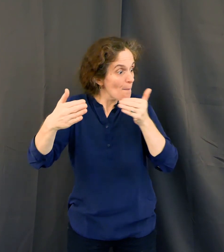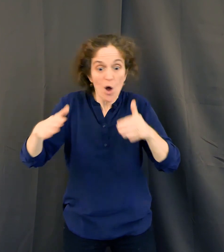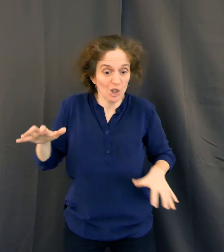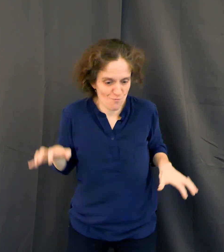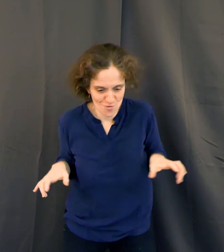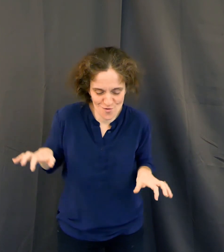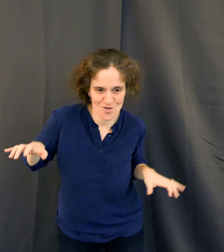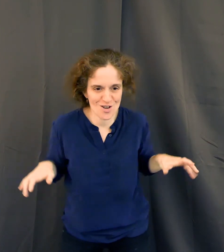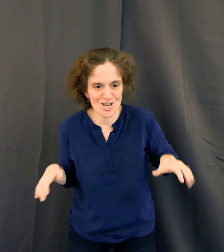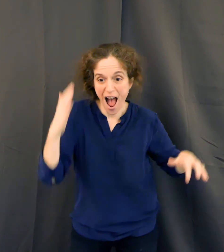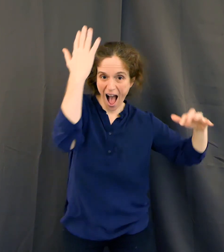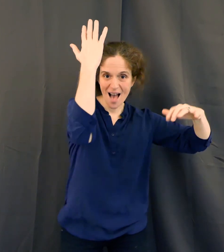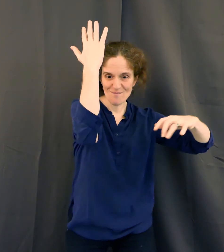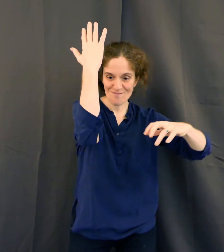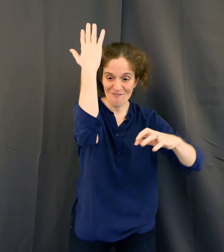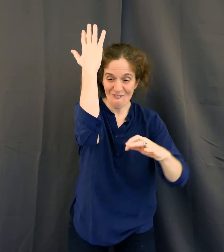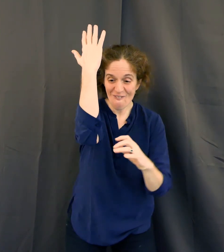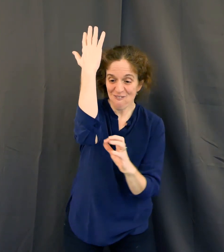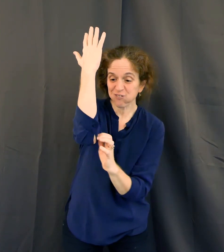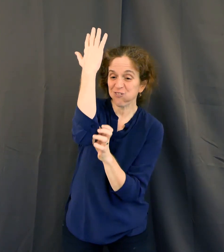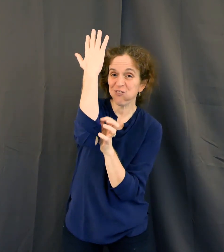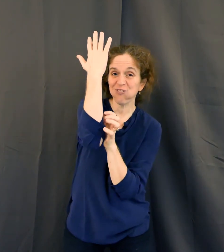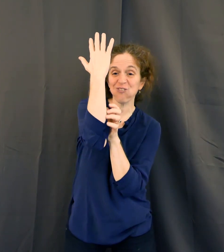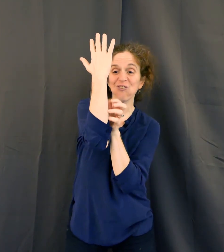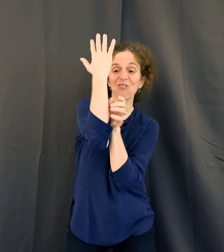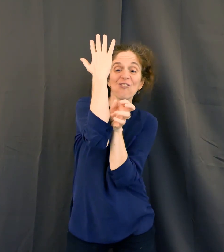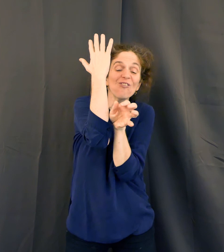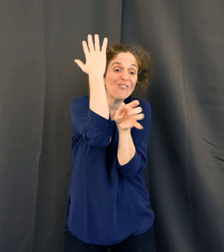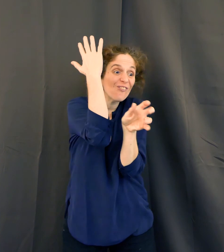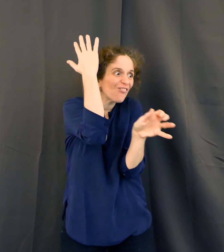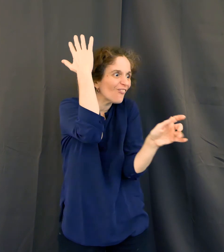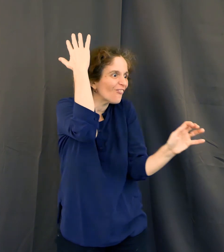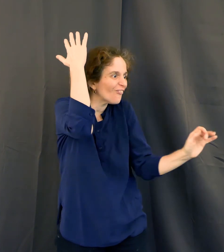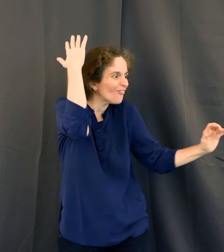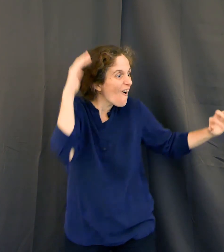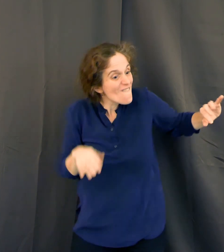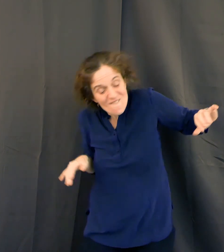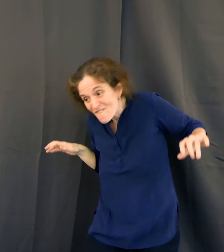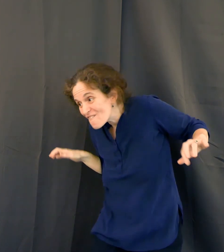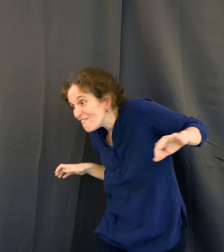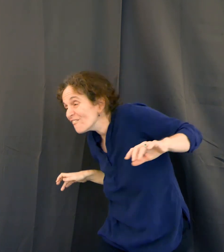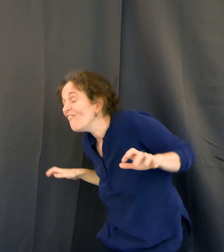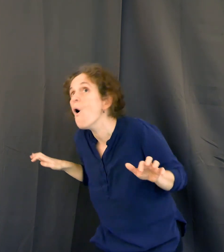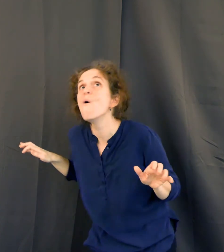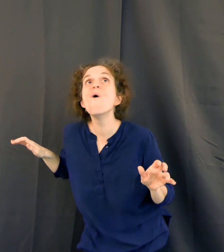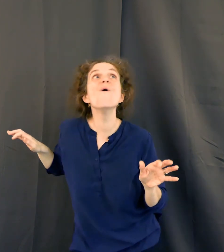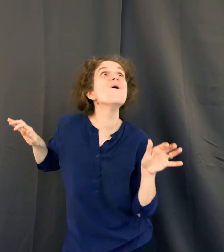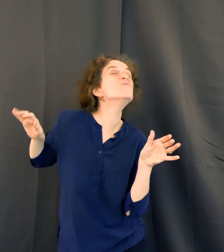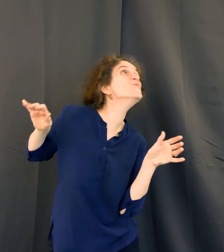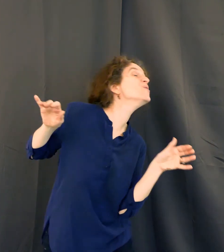énorme. Elle s'en approche, elle grimpe pour mieux l'explorer et